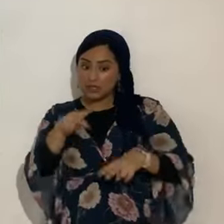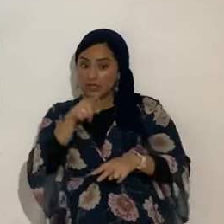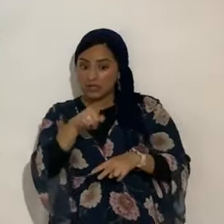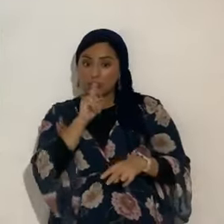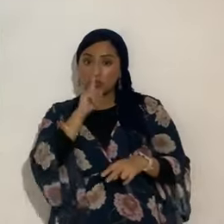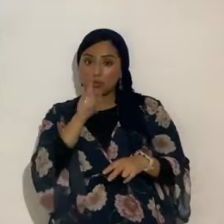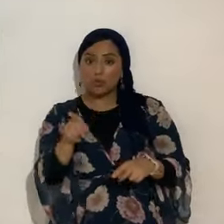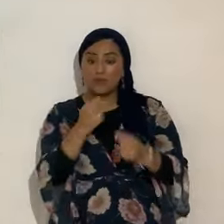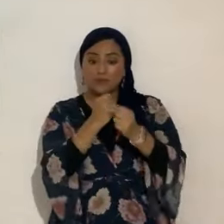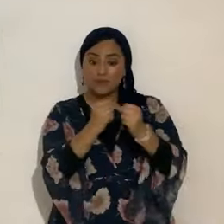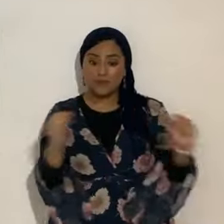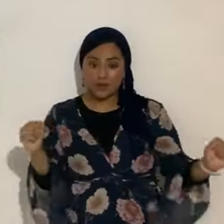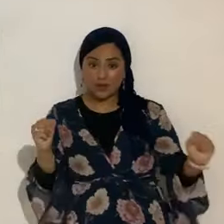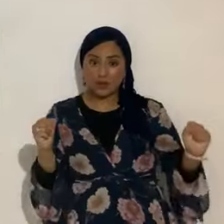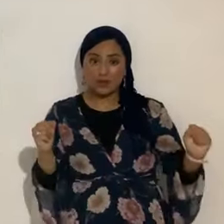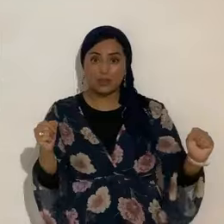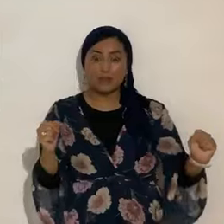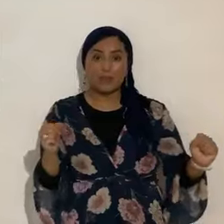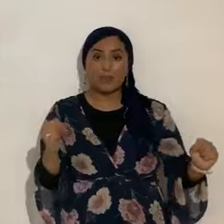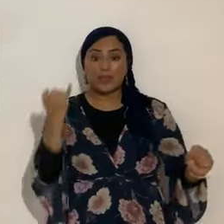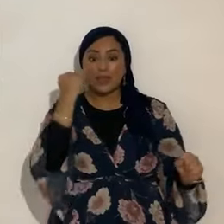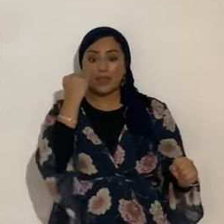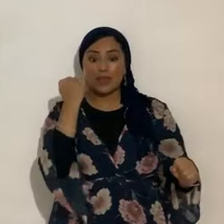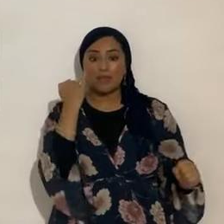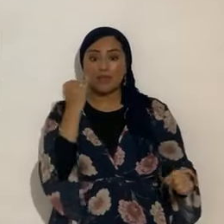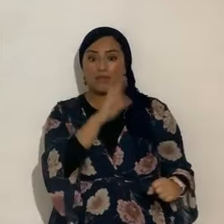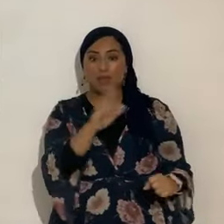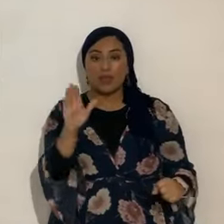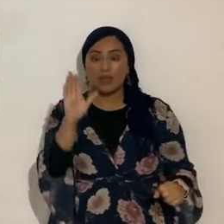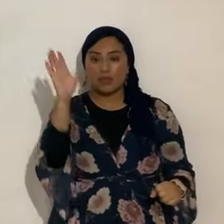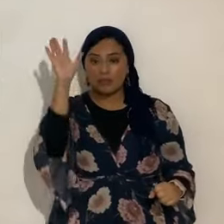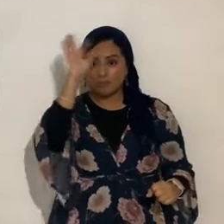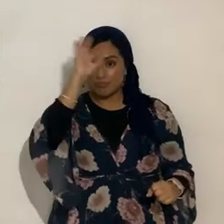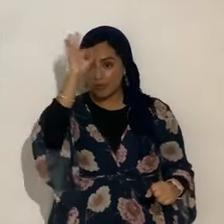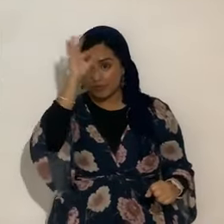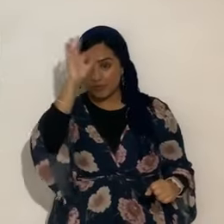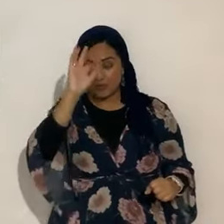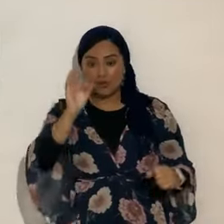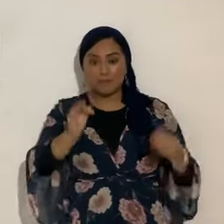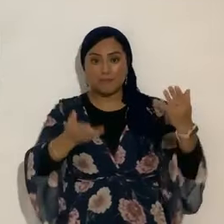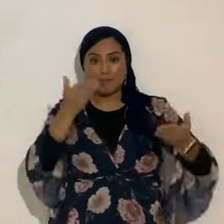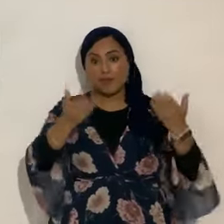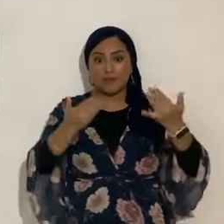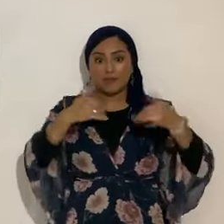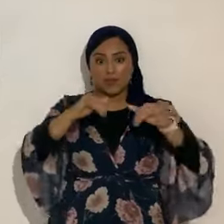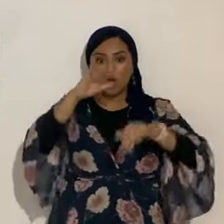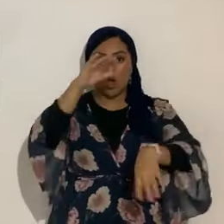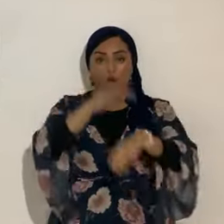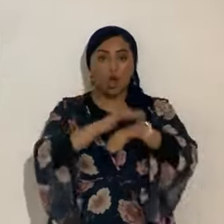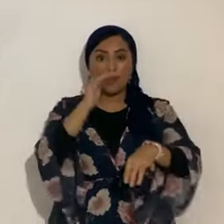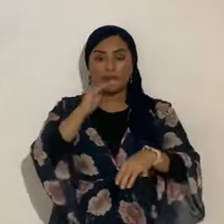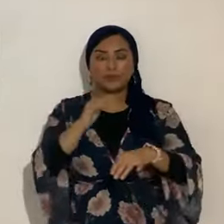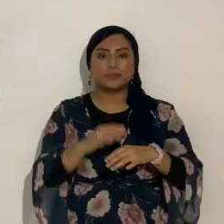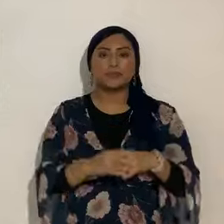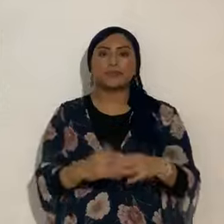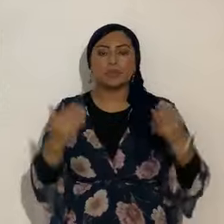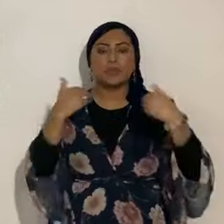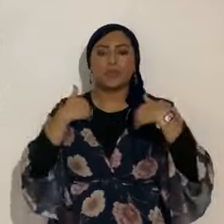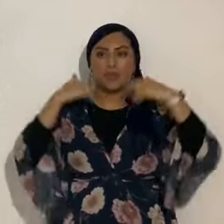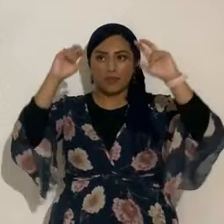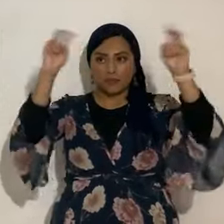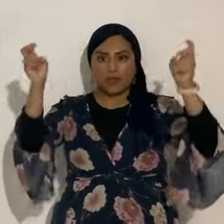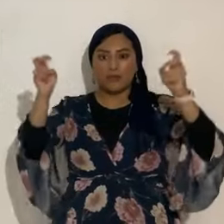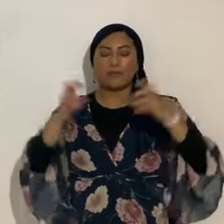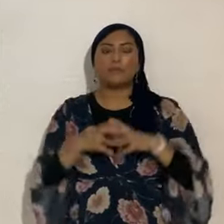libre totalmente, ¿sí? Si no tiene su concupiscencia encendida. La concupiscencia es lo que antecede al pecado. Hay un tema sobre